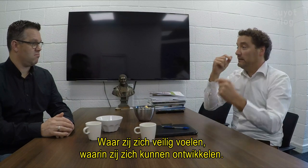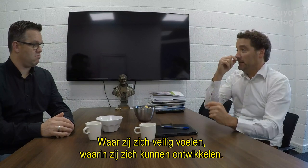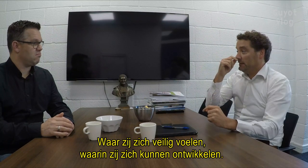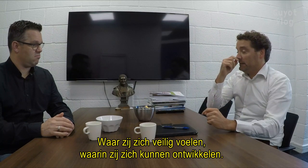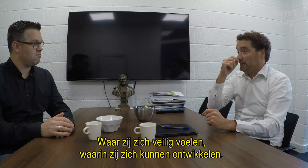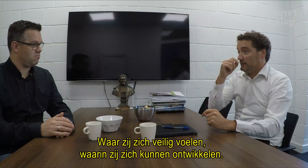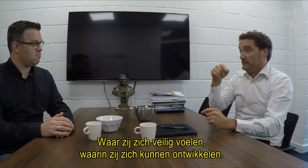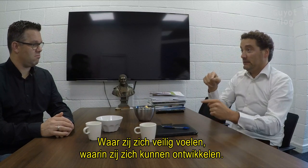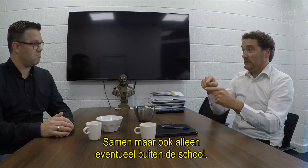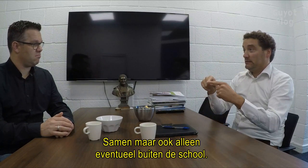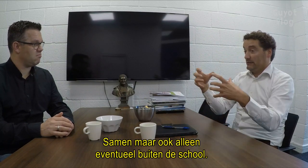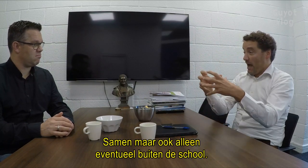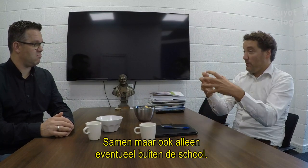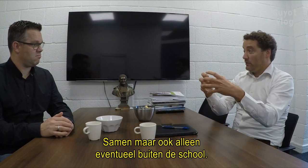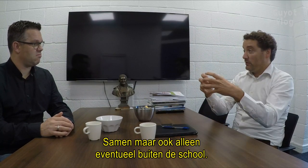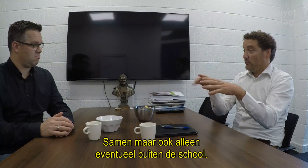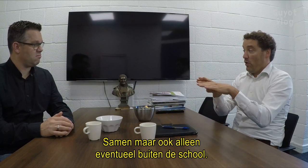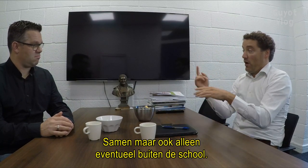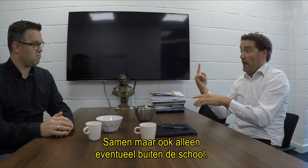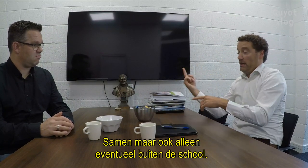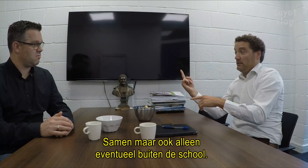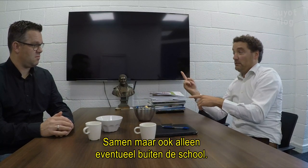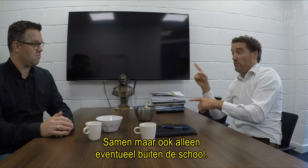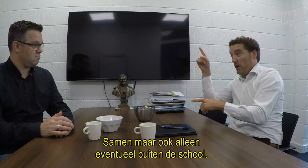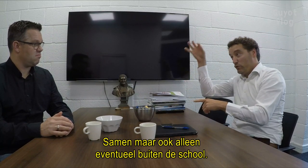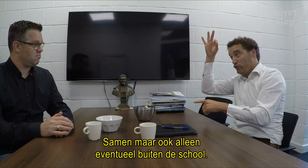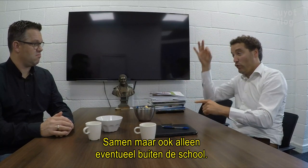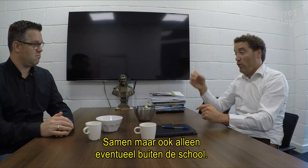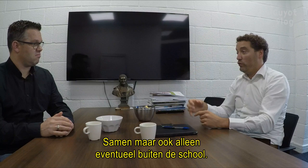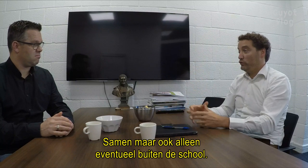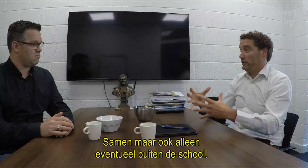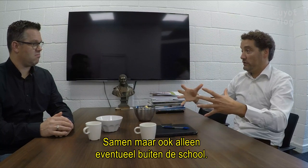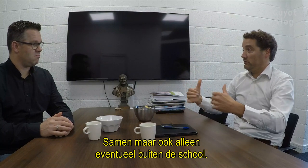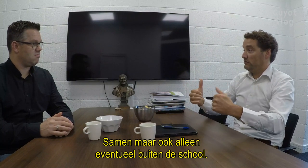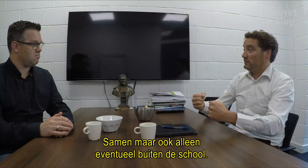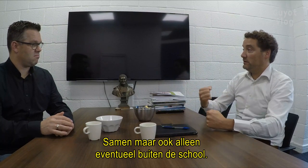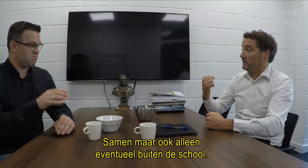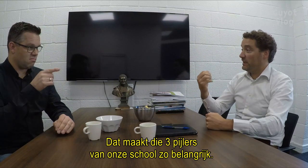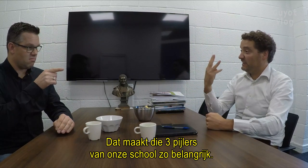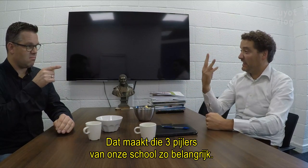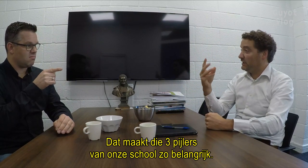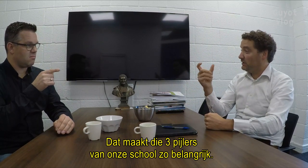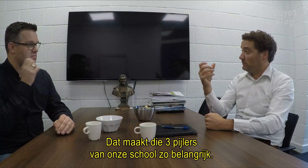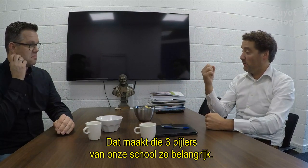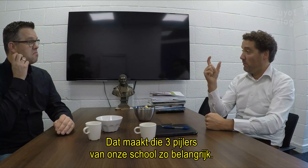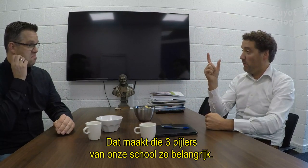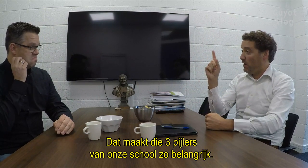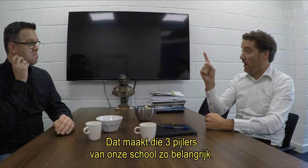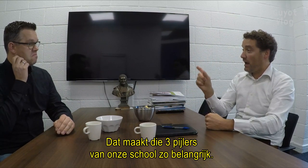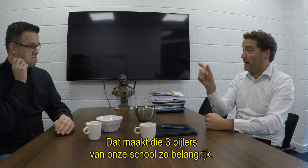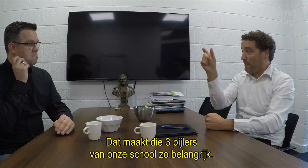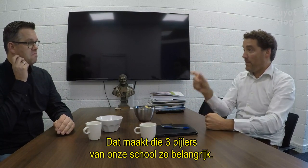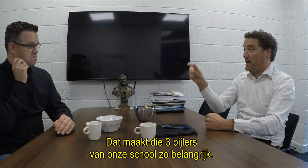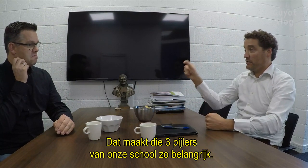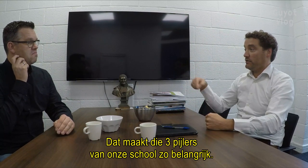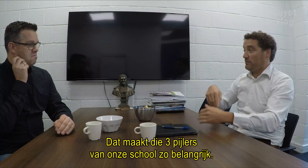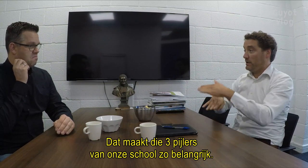ontwikkelen. Dat samen, maar ook alleen, eventueel buiten de school. Ja, dat maakt die 3 pijlers van onze school